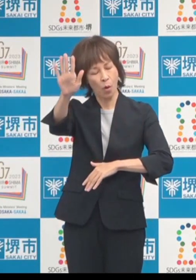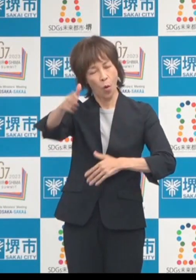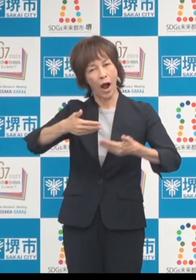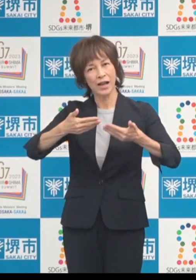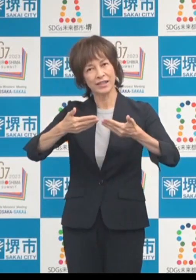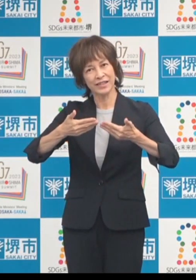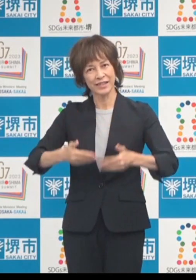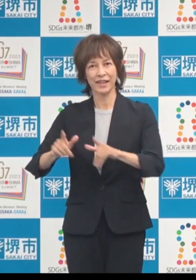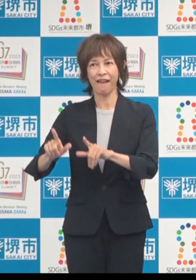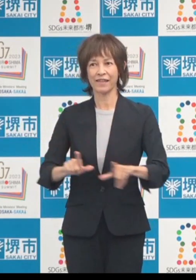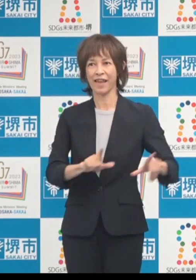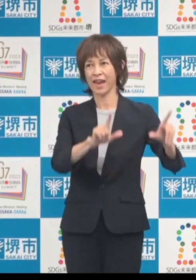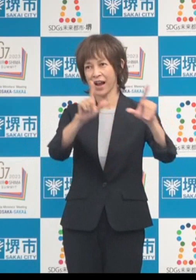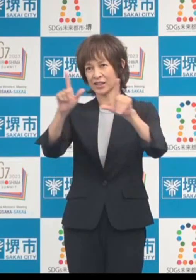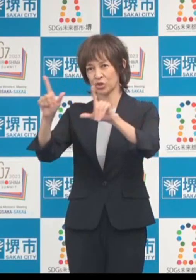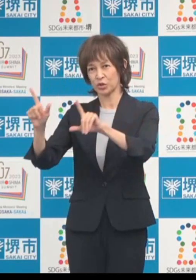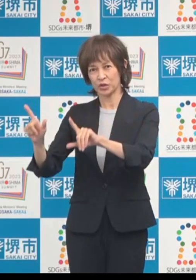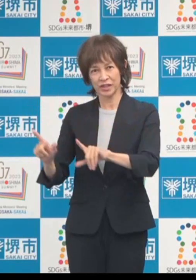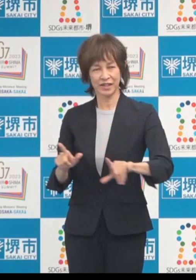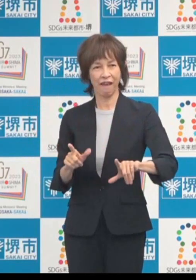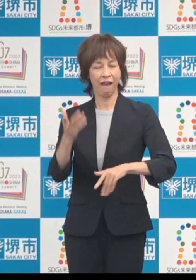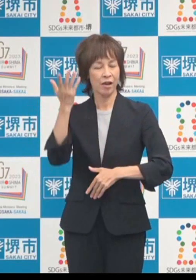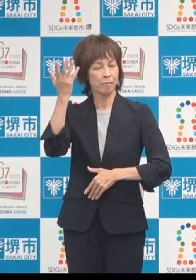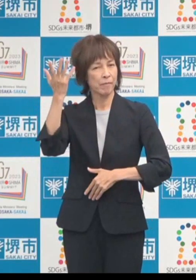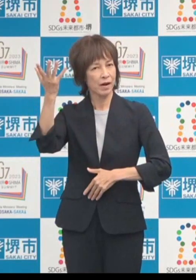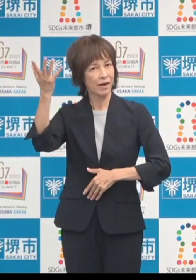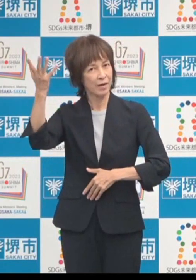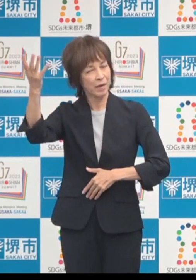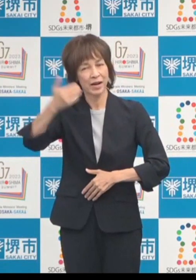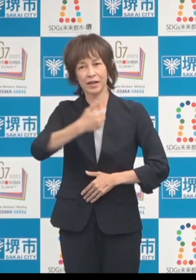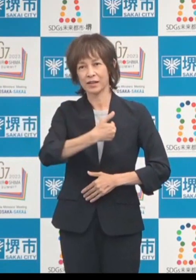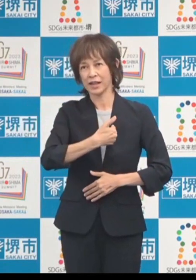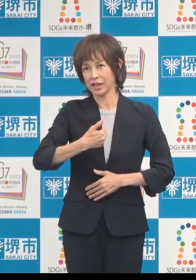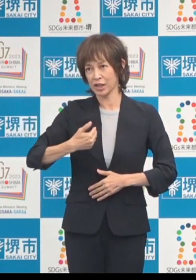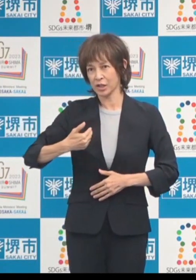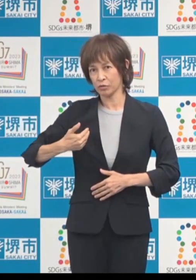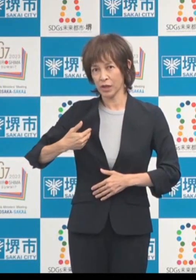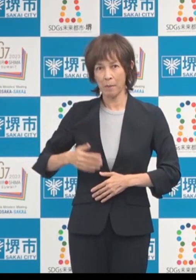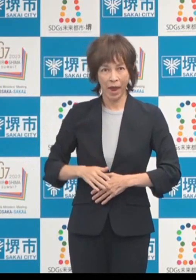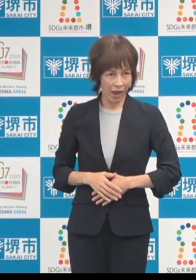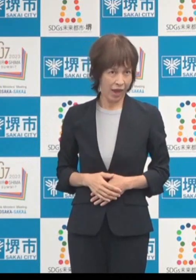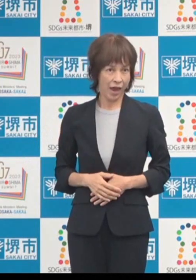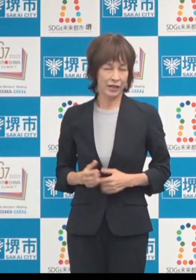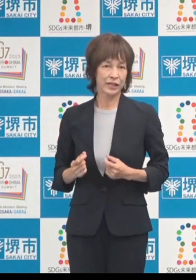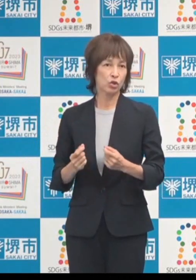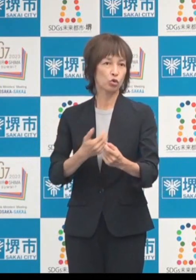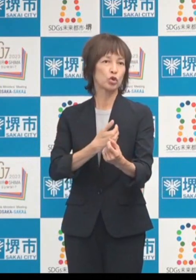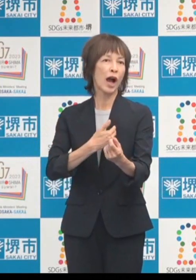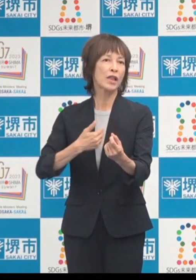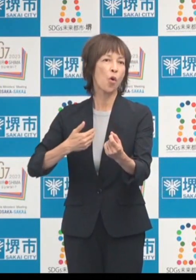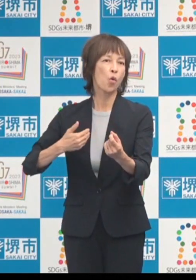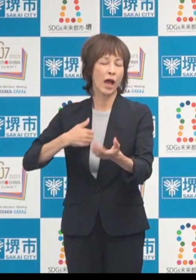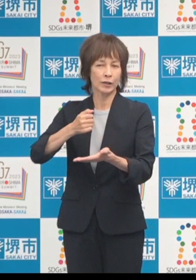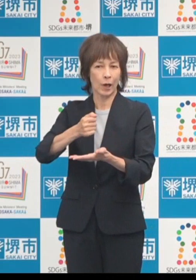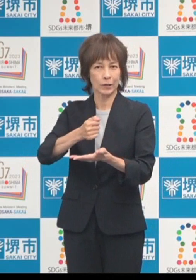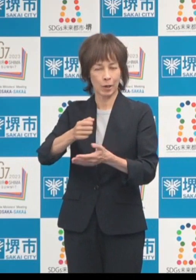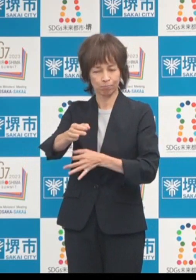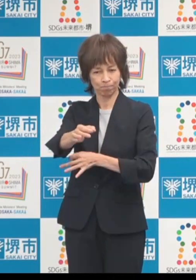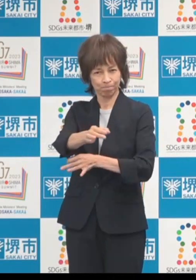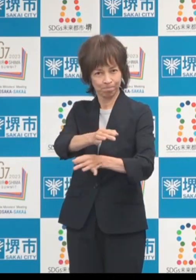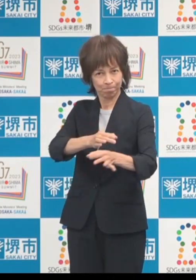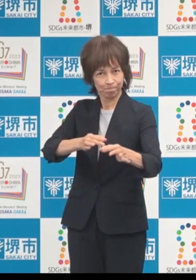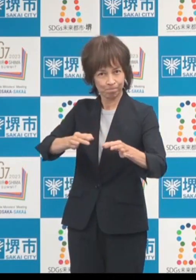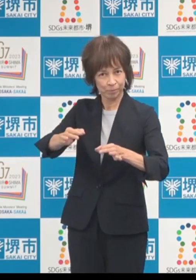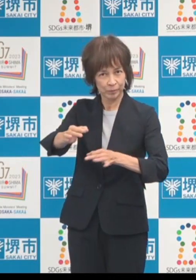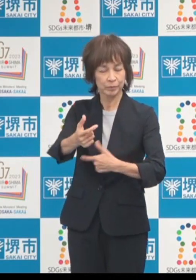していただき、将来にも夢と希望が持てる都市であるように、持続可能な財政運営に向けた取り組みを着